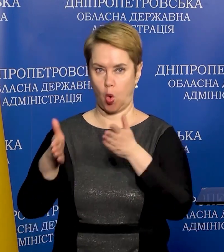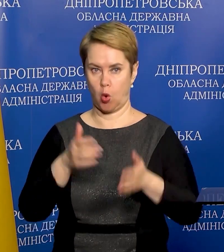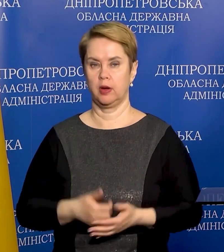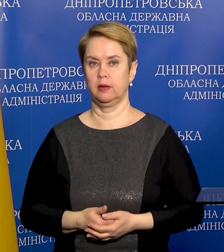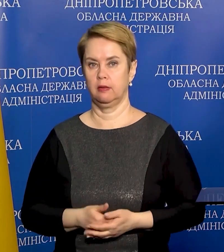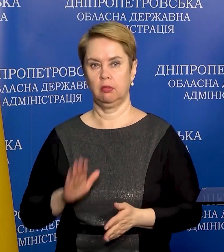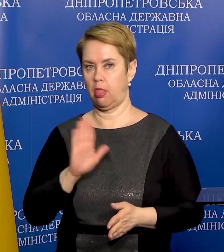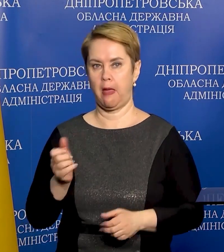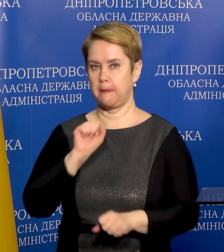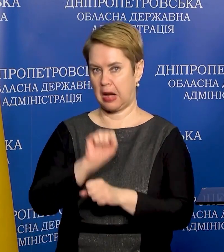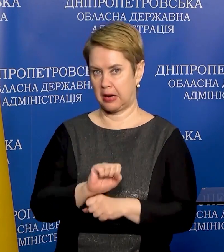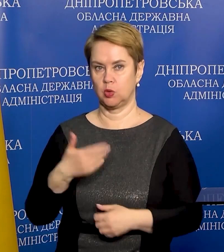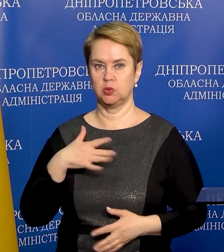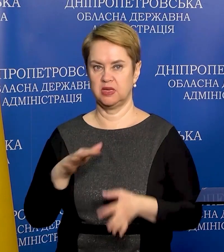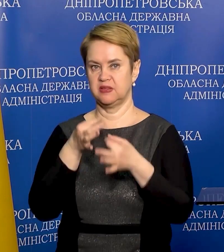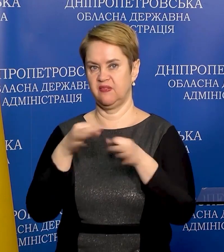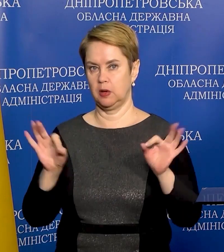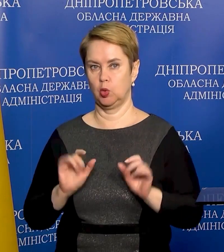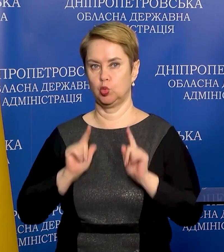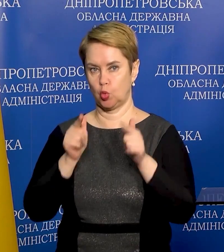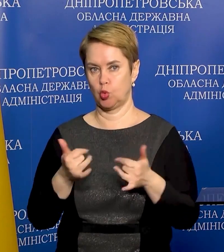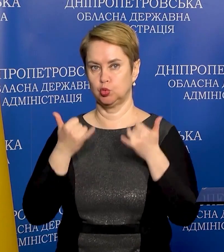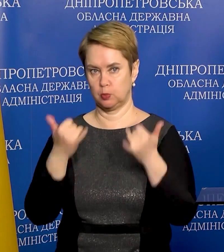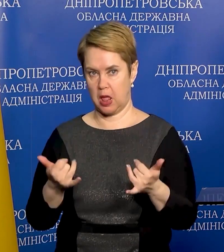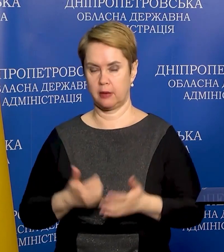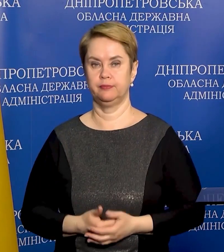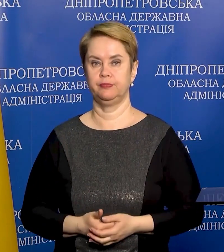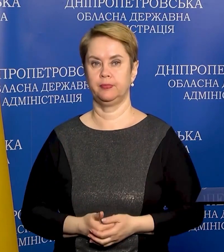дороги не перекриті, у нас є вільний доступ для